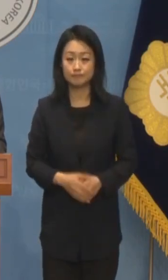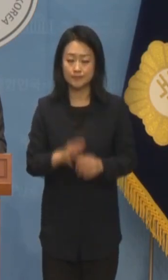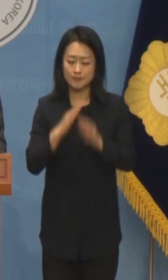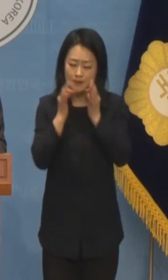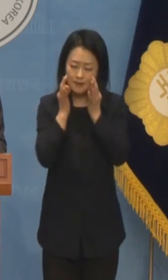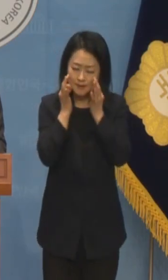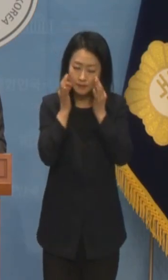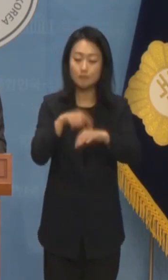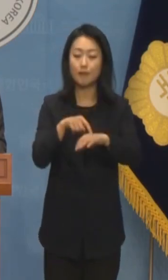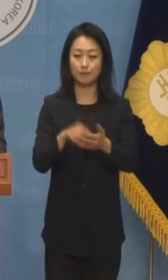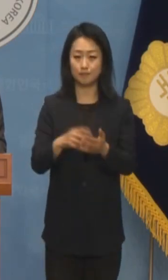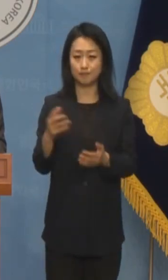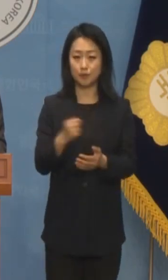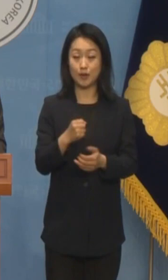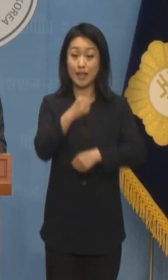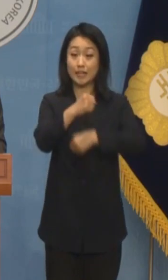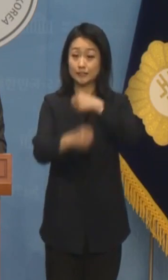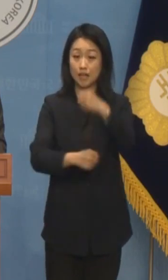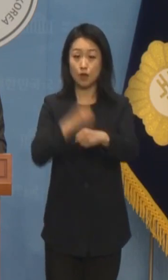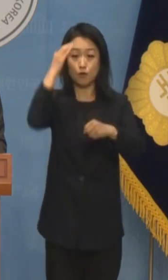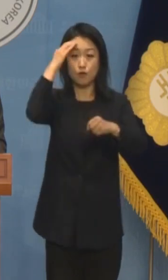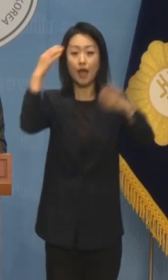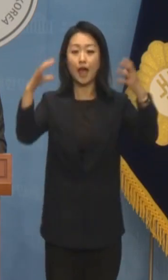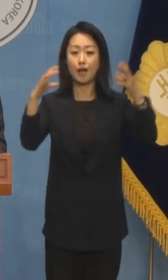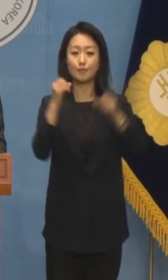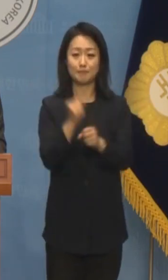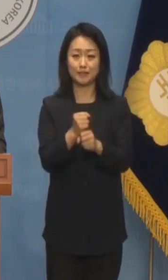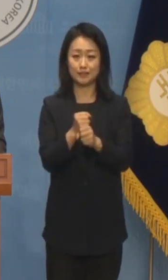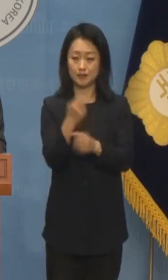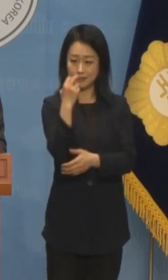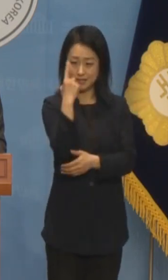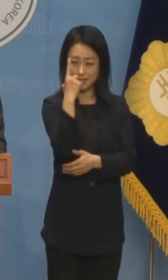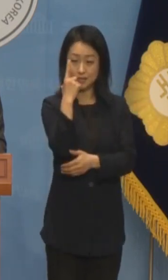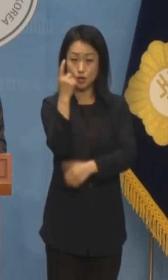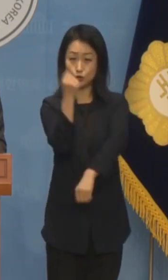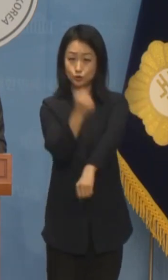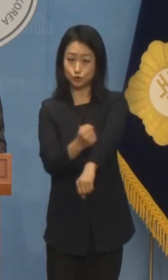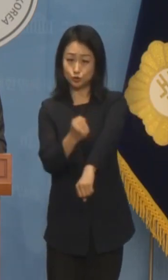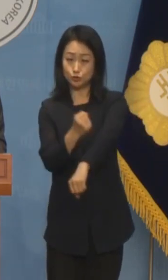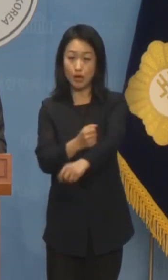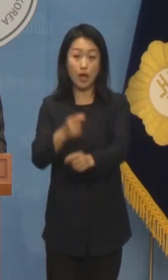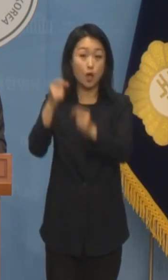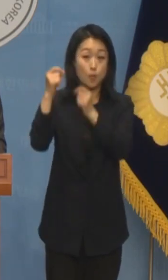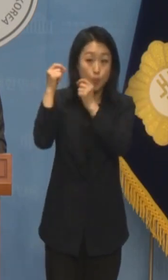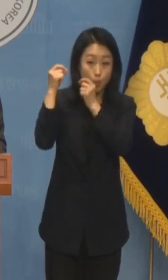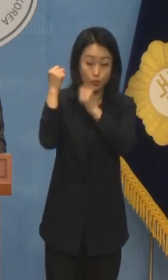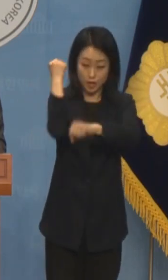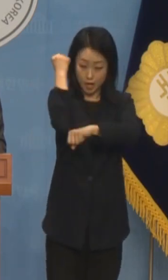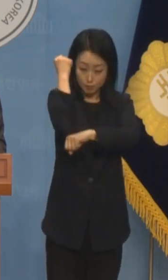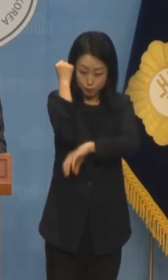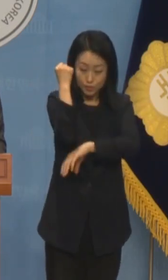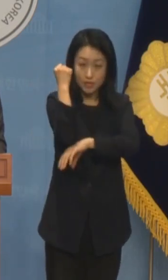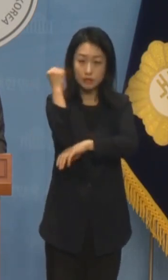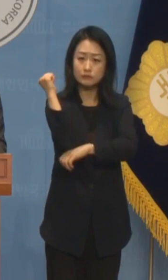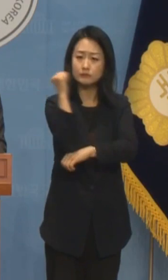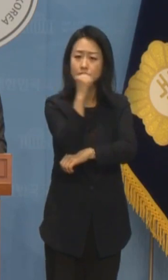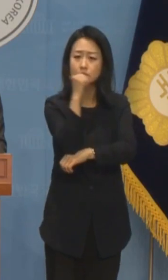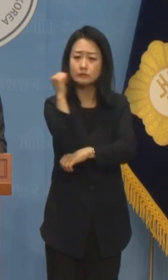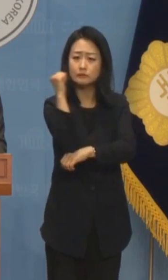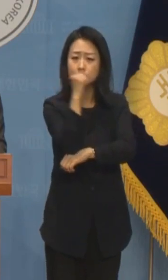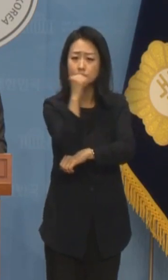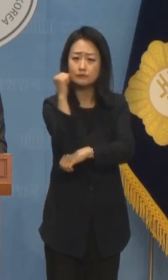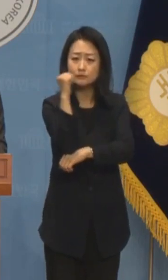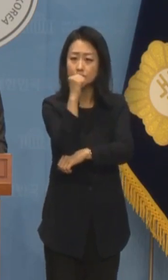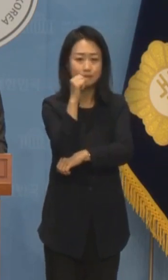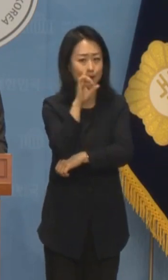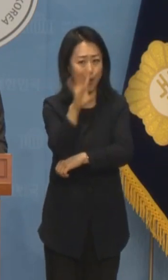간절한 마음으로 자유 대한민국을 만들고 지켜내 위대한 보수의 뿌리가 흔들리고 무너지는 걸